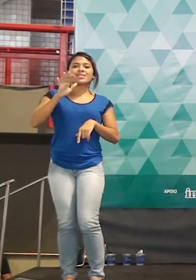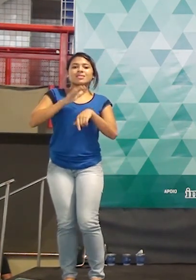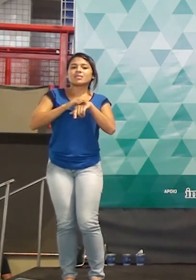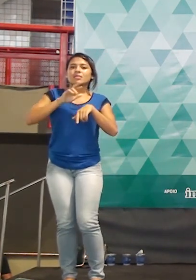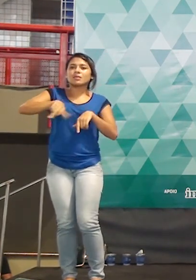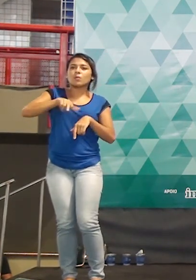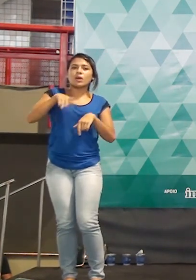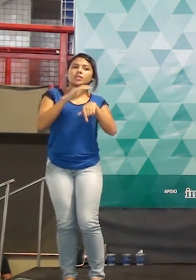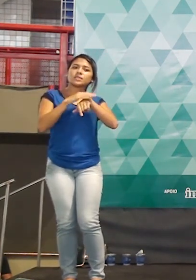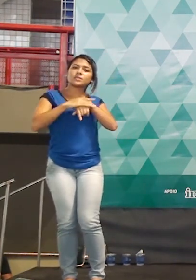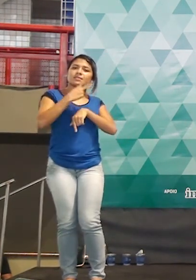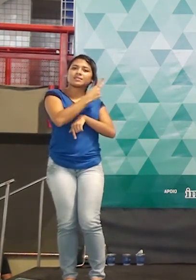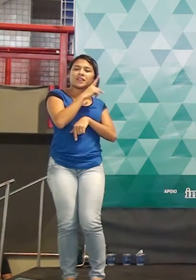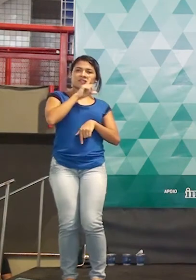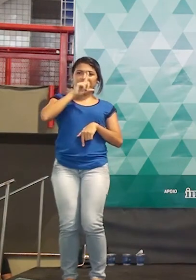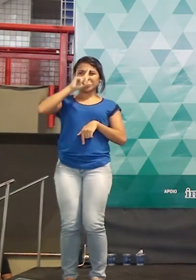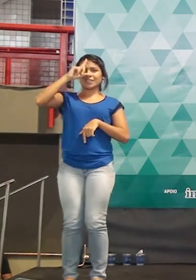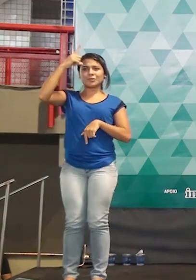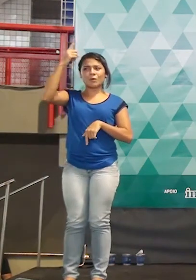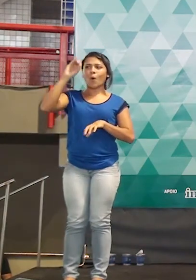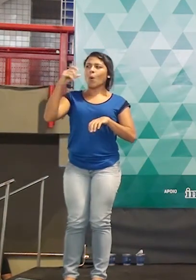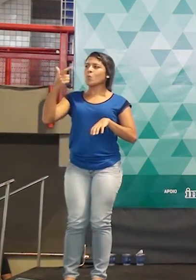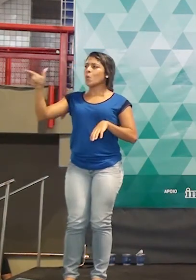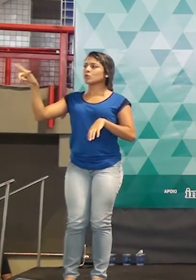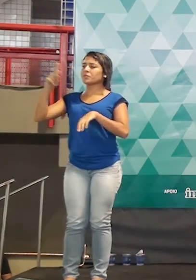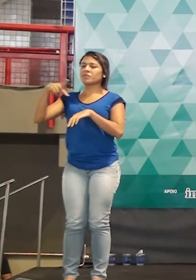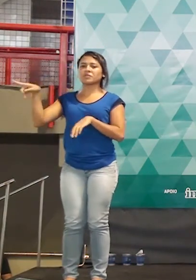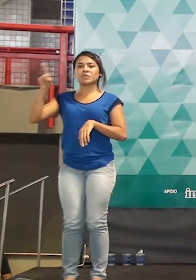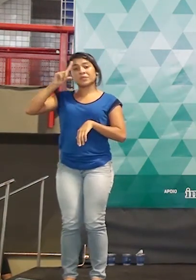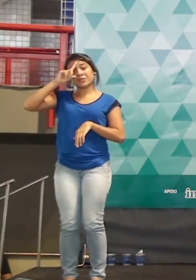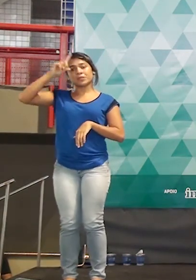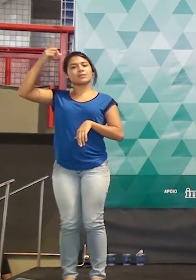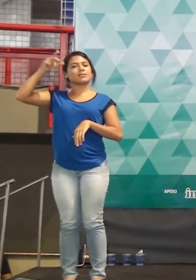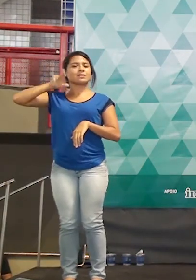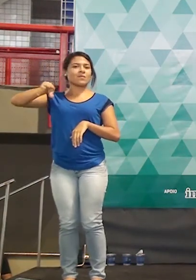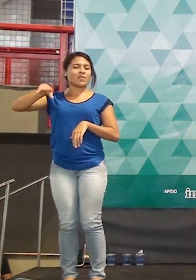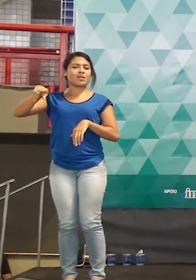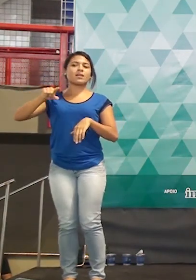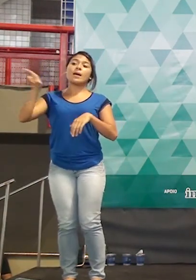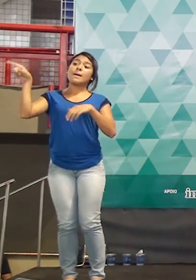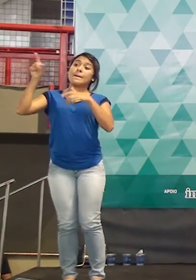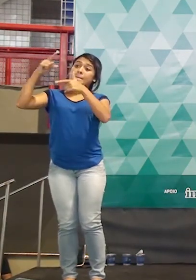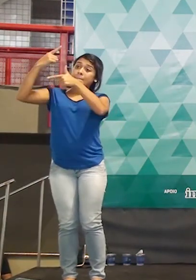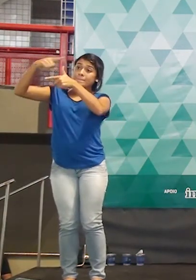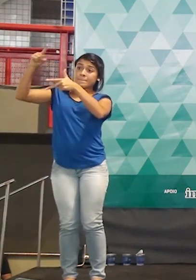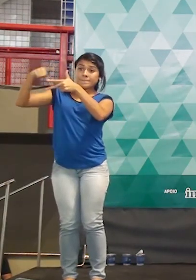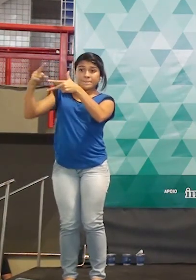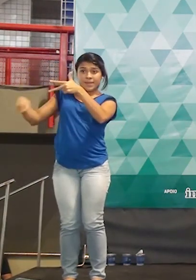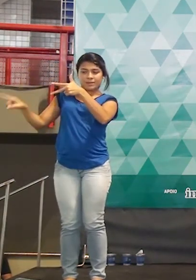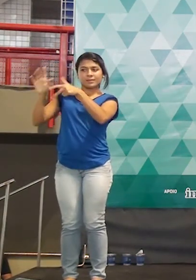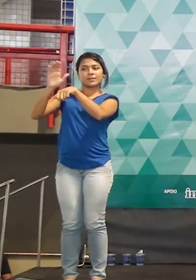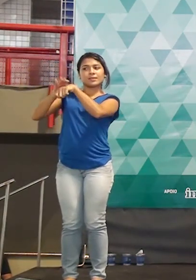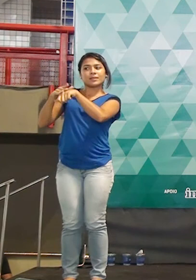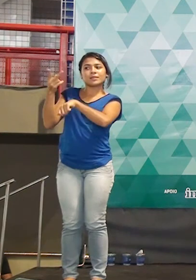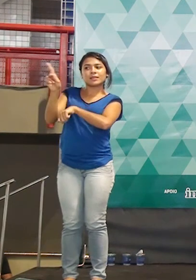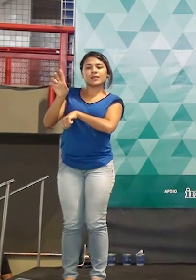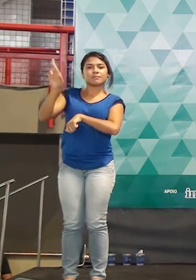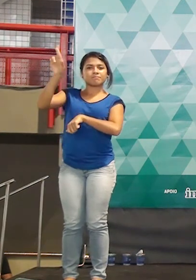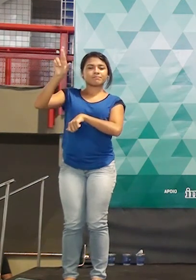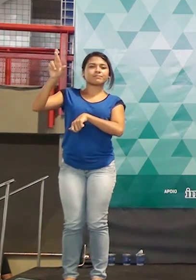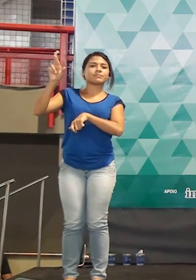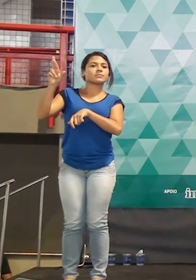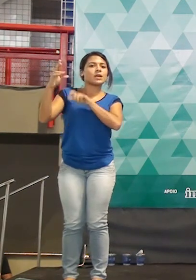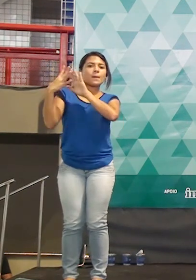Gorete, nenhum outro professor que escolheu esse modelo, já vem lá de cima. Você, na introdução,